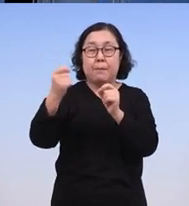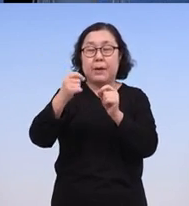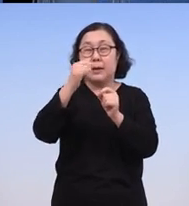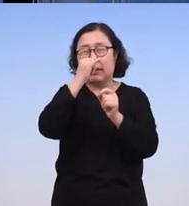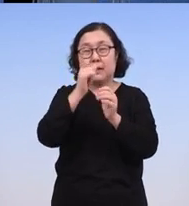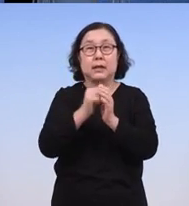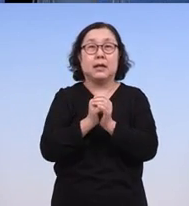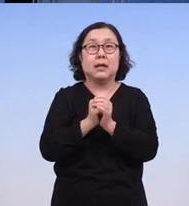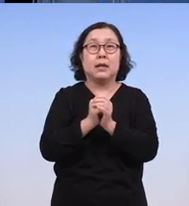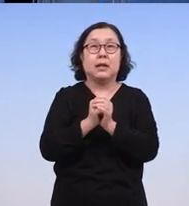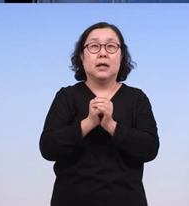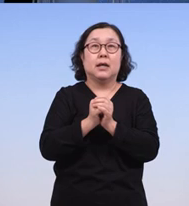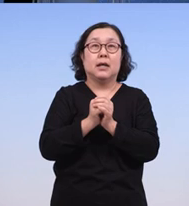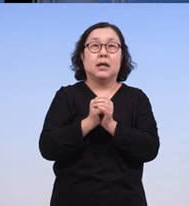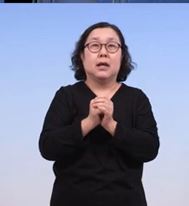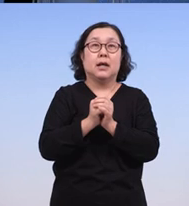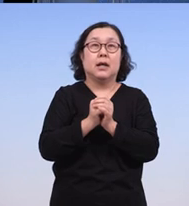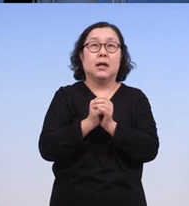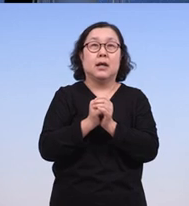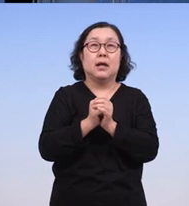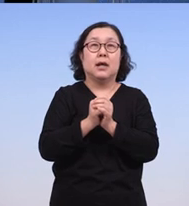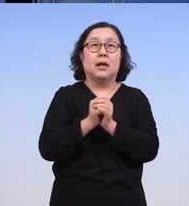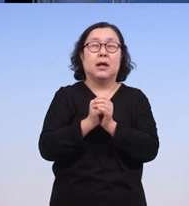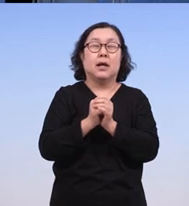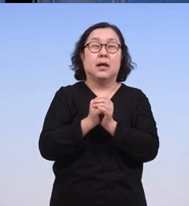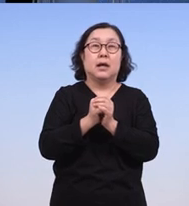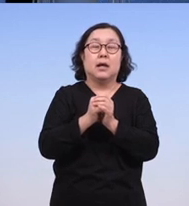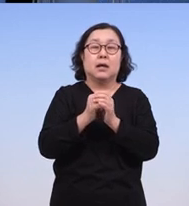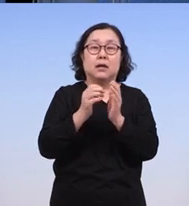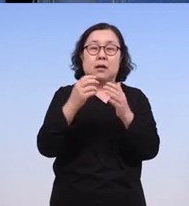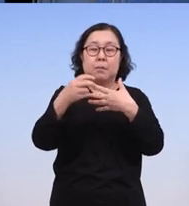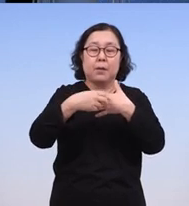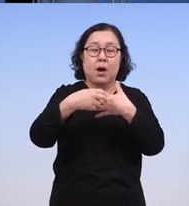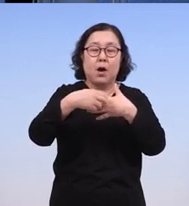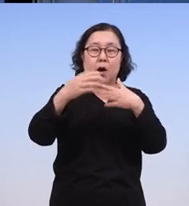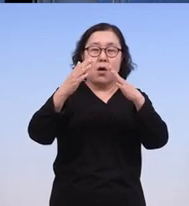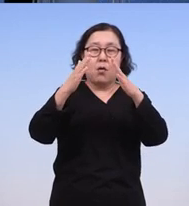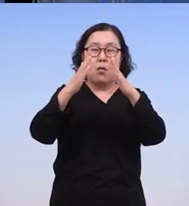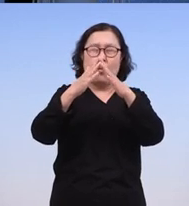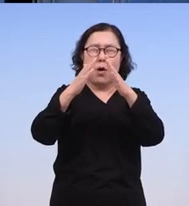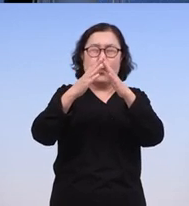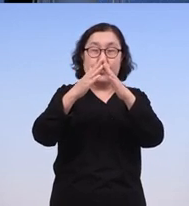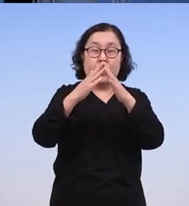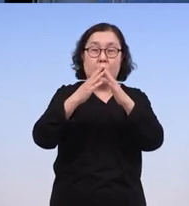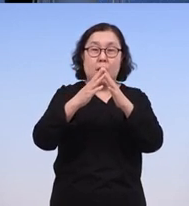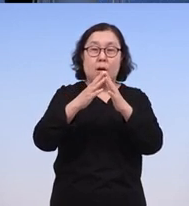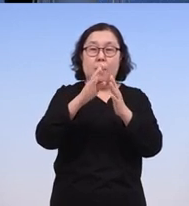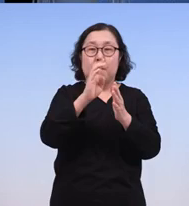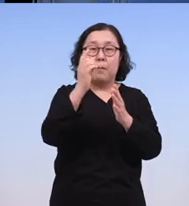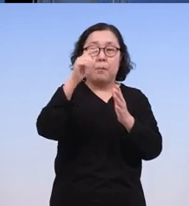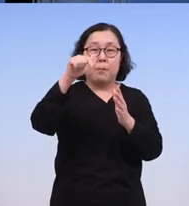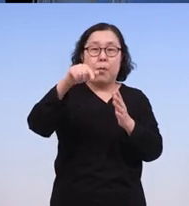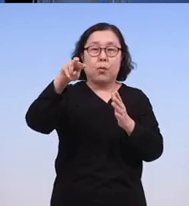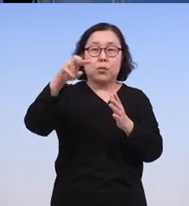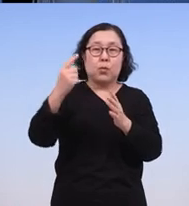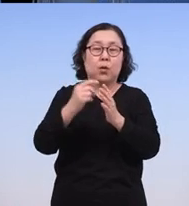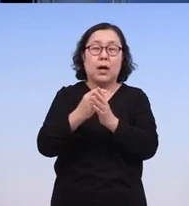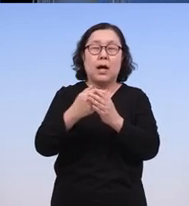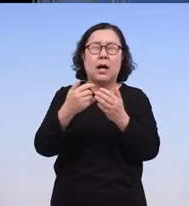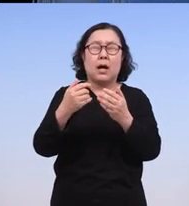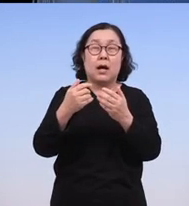있으니 이 찬양을 비롯해서 이번 실 복도가 떠나가도록 찬송, 기쁨, 흥분